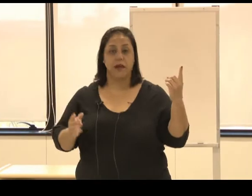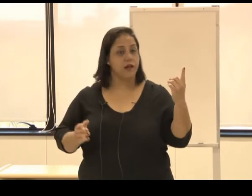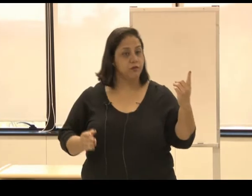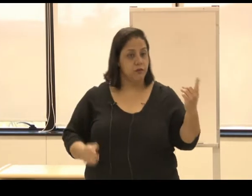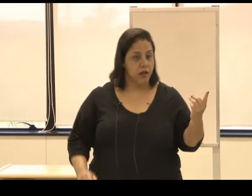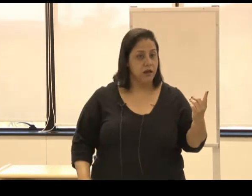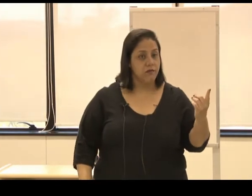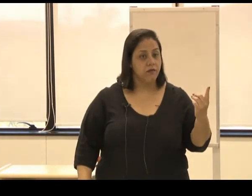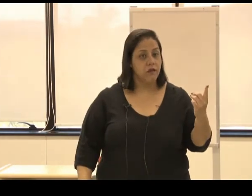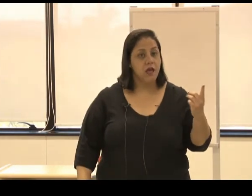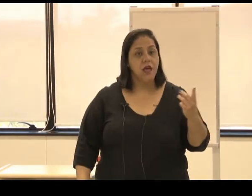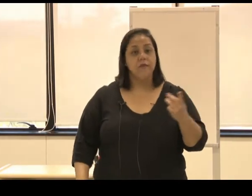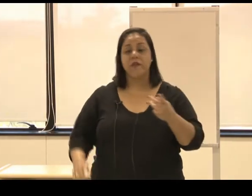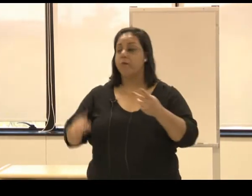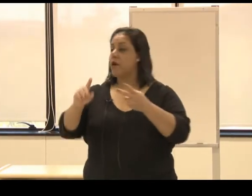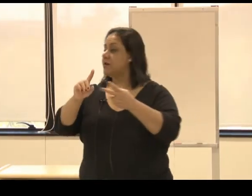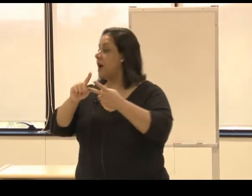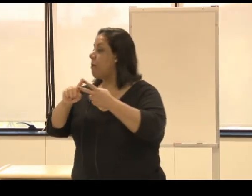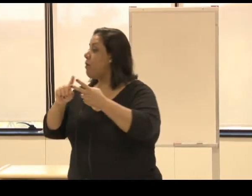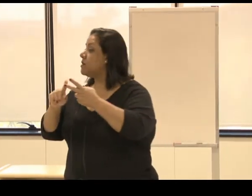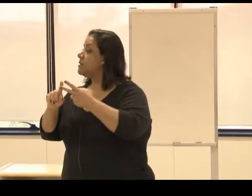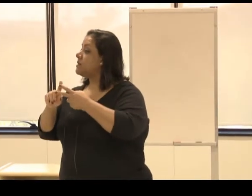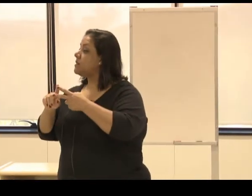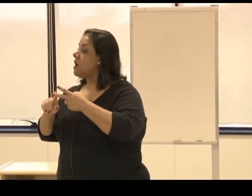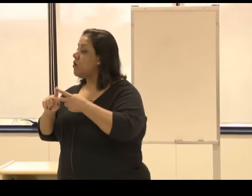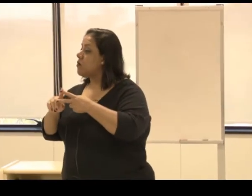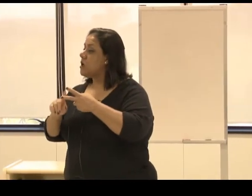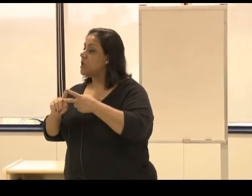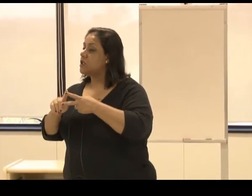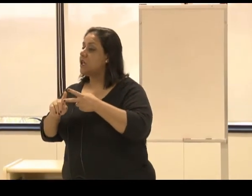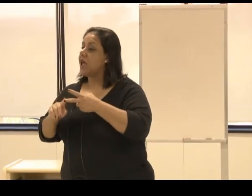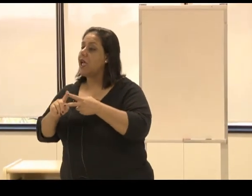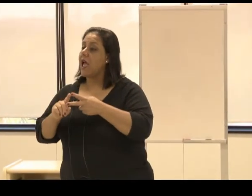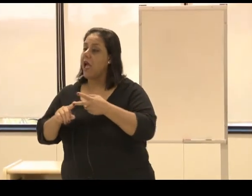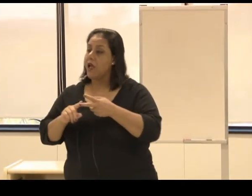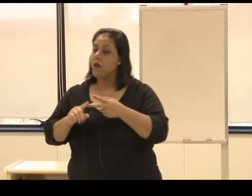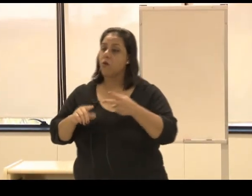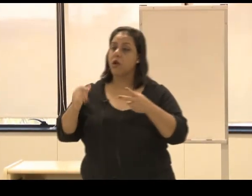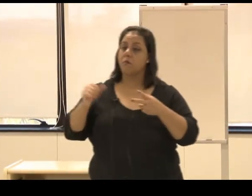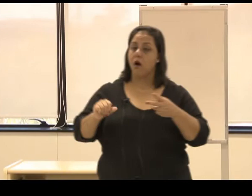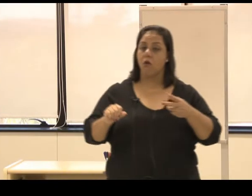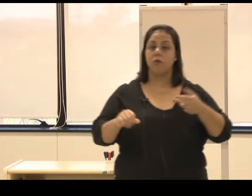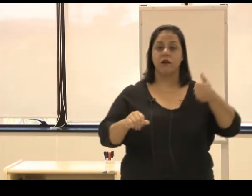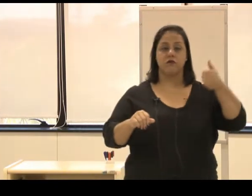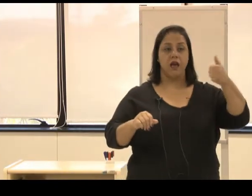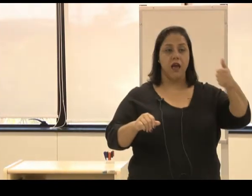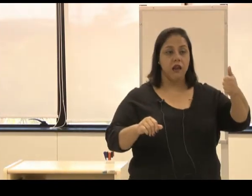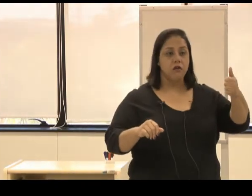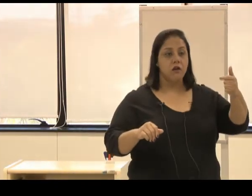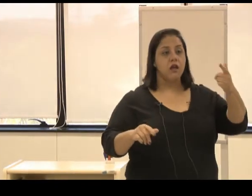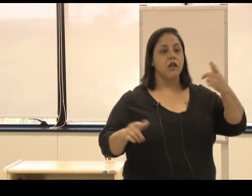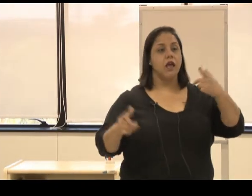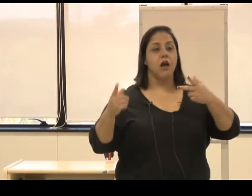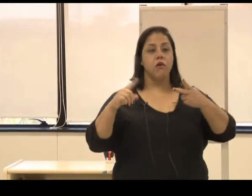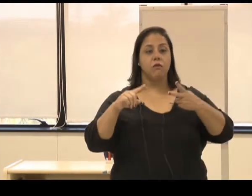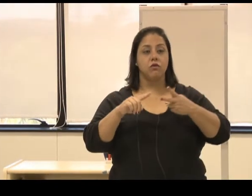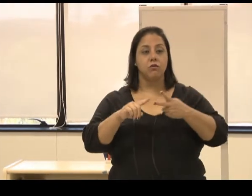de primeira. Depois, a posição de quem é o irmão mais velho, quem é o irmão do